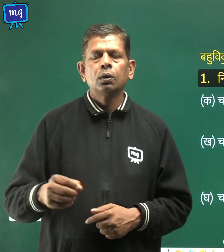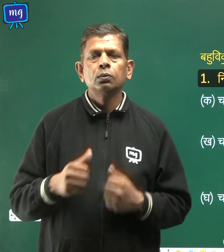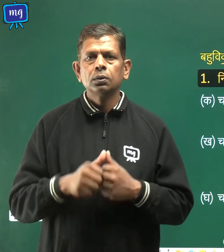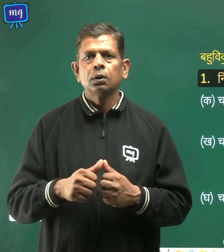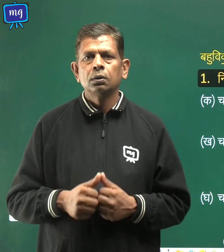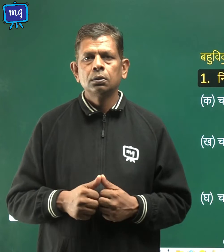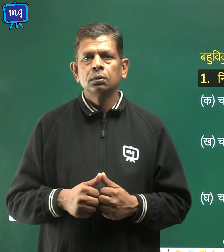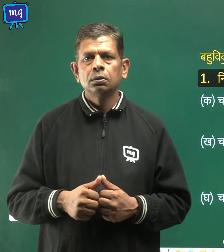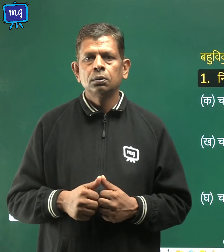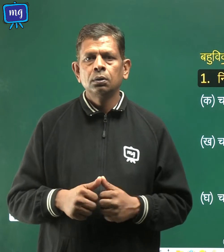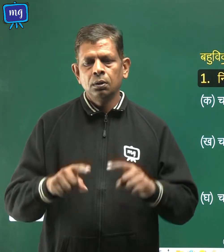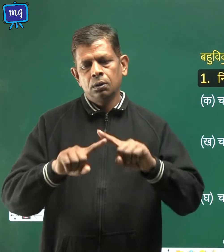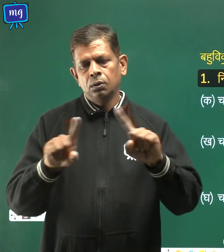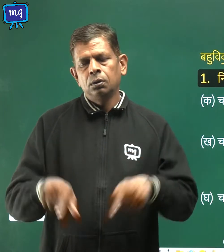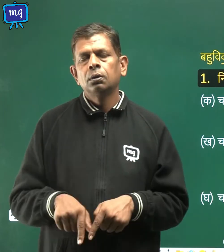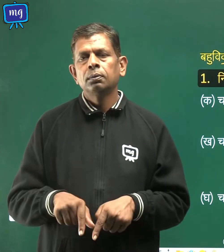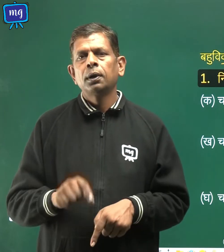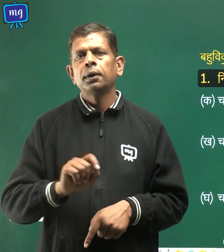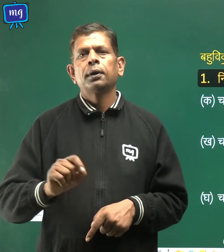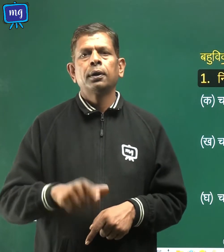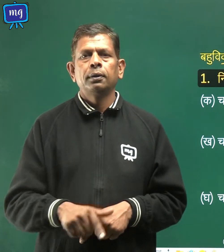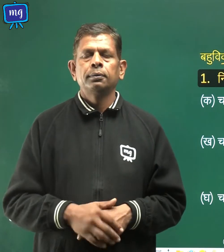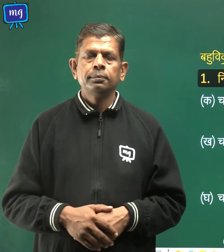उत्तर ब्रैकेट में लिखना है।